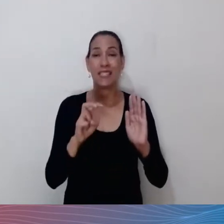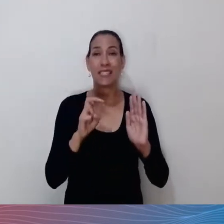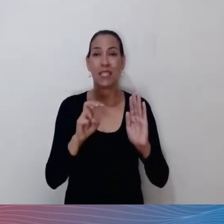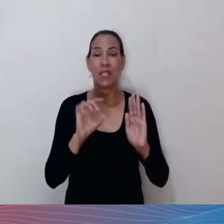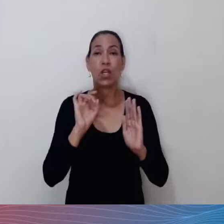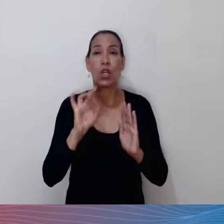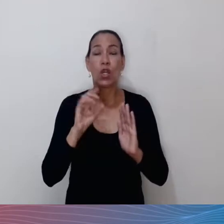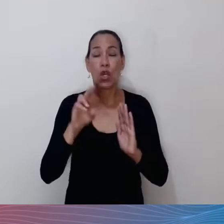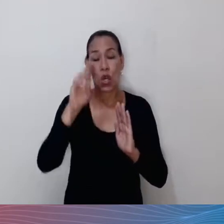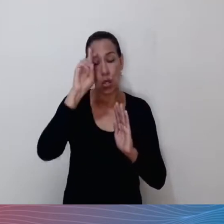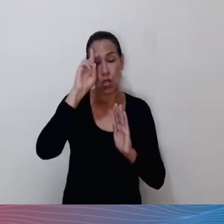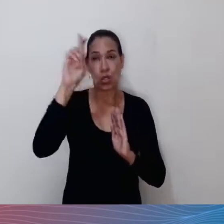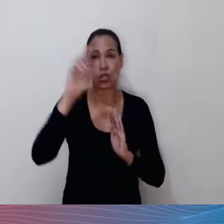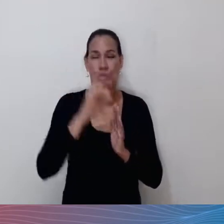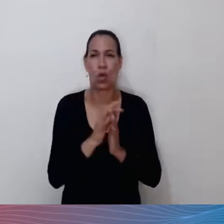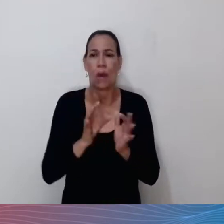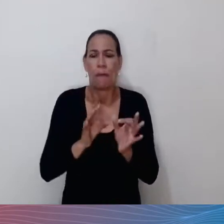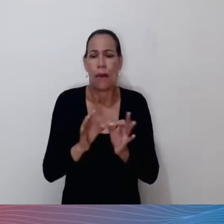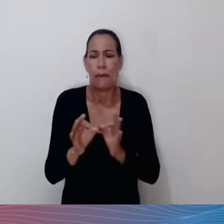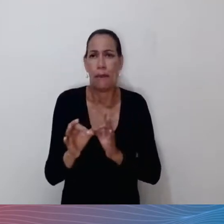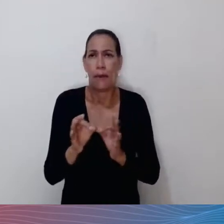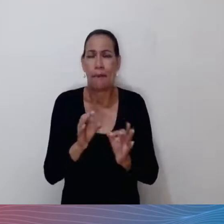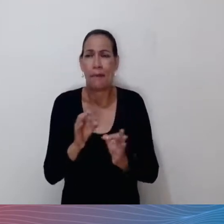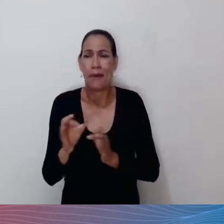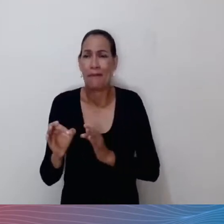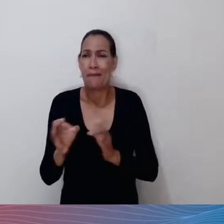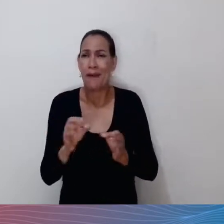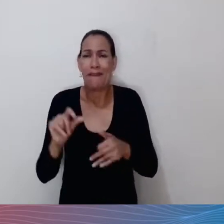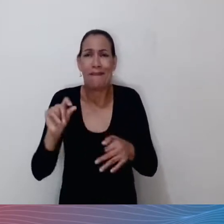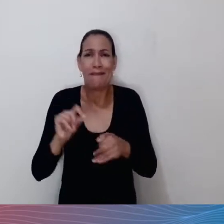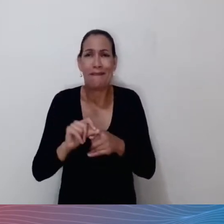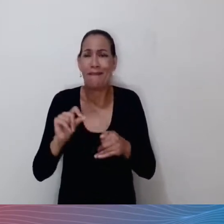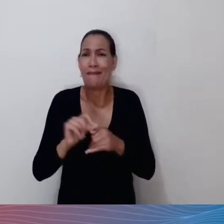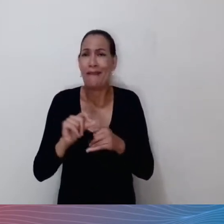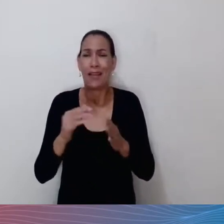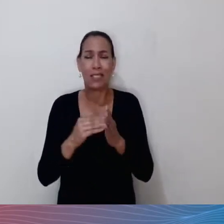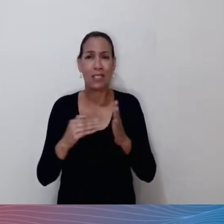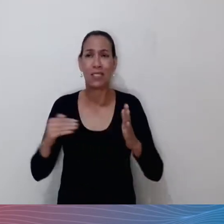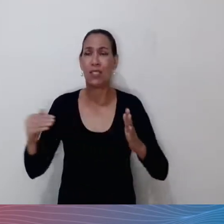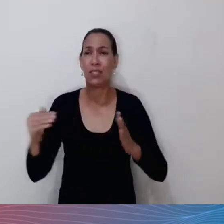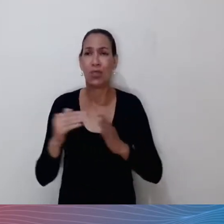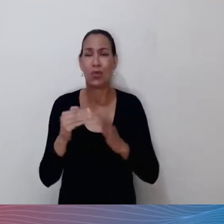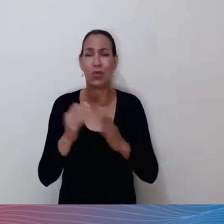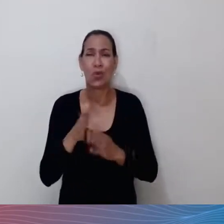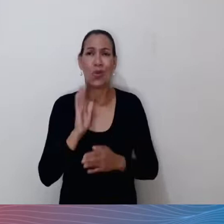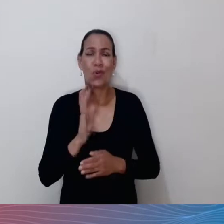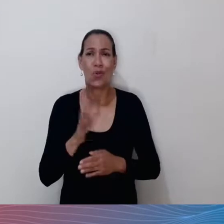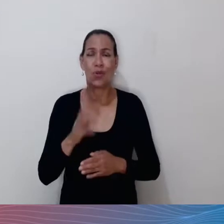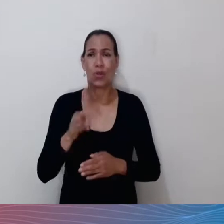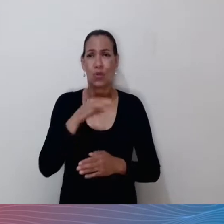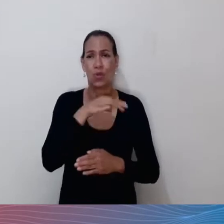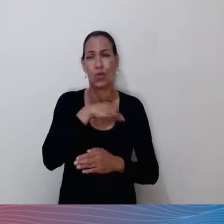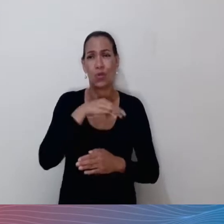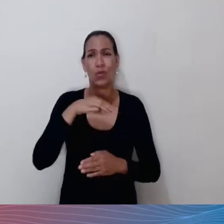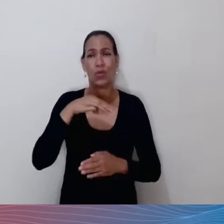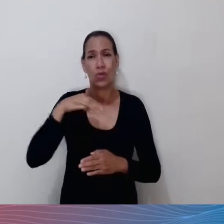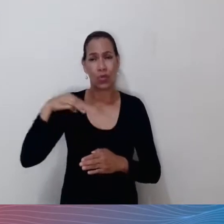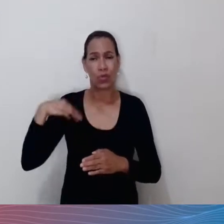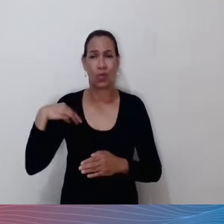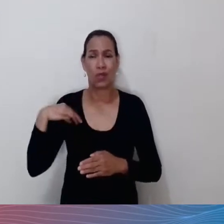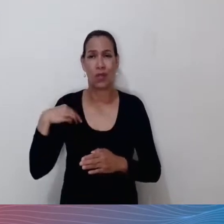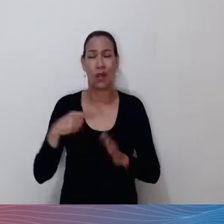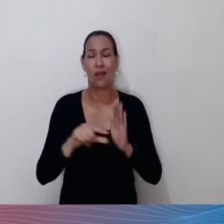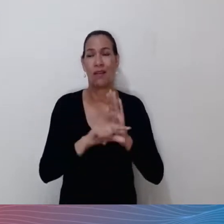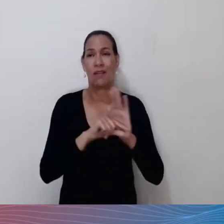corpo, que já tem ministérios. E no versículo 6 diz que é o mesmo Deus, Ele é